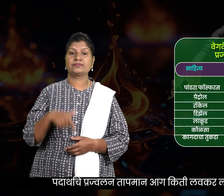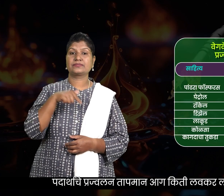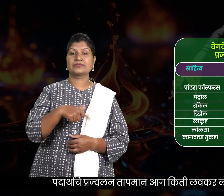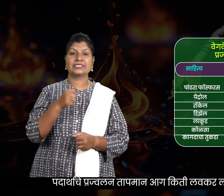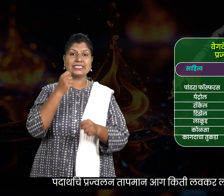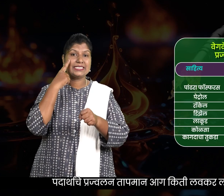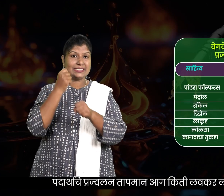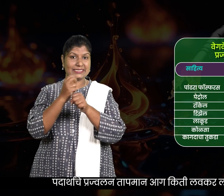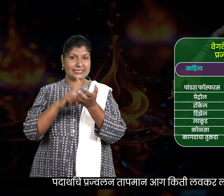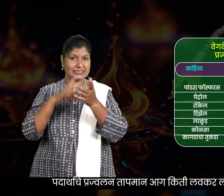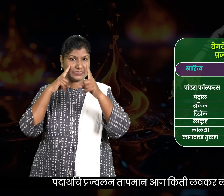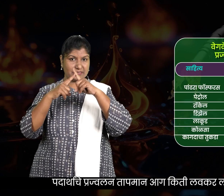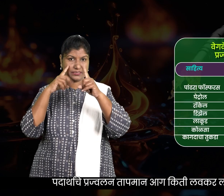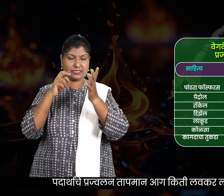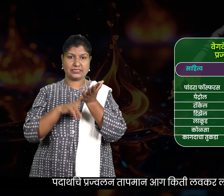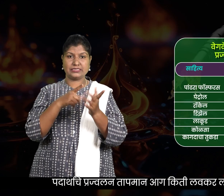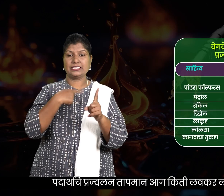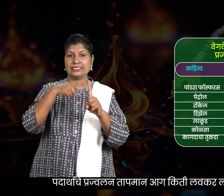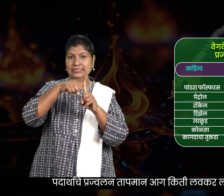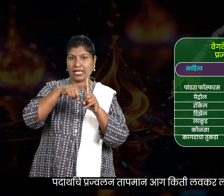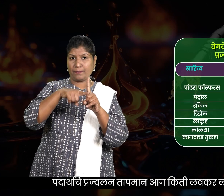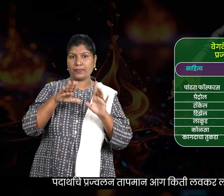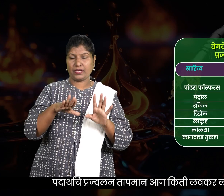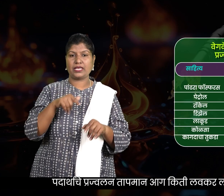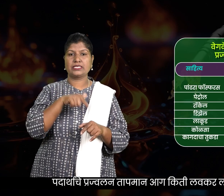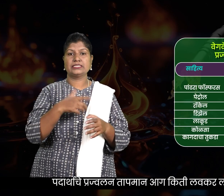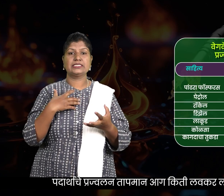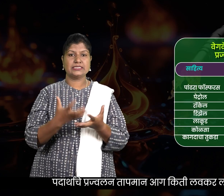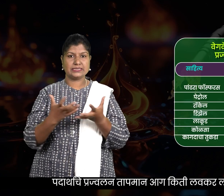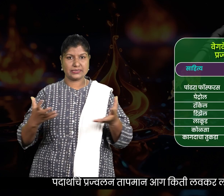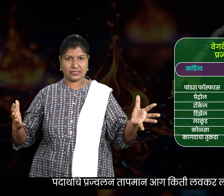पदार्थाचे प्रज्वलन तापमान आग किती लवकर लागते हे ठरवते.